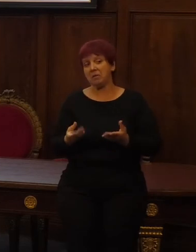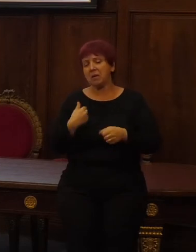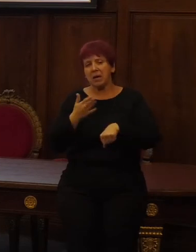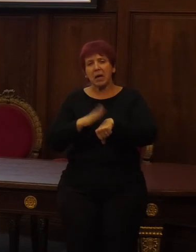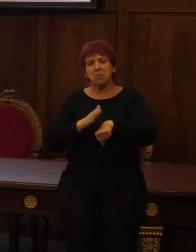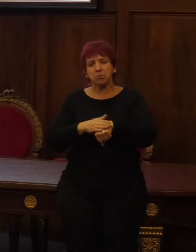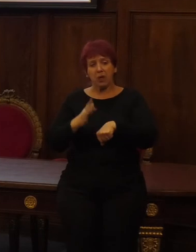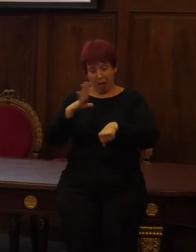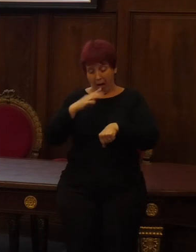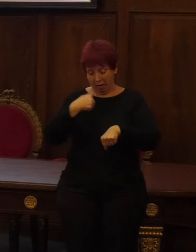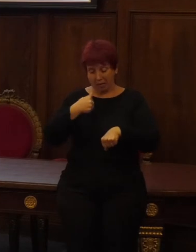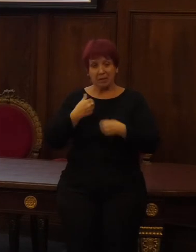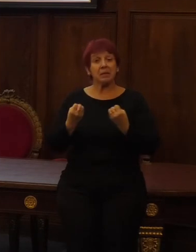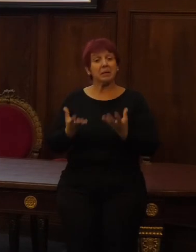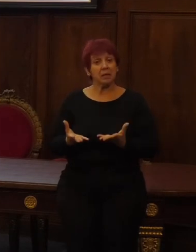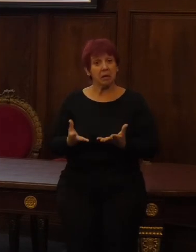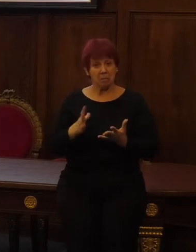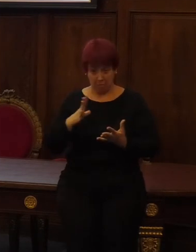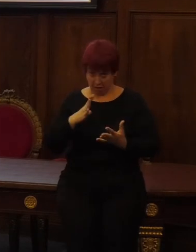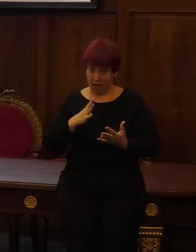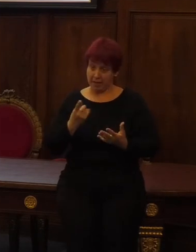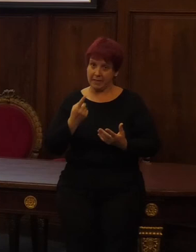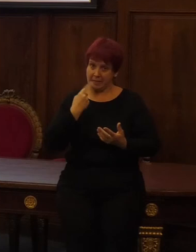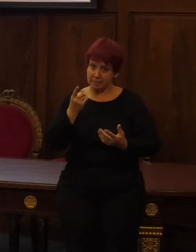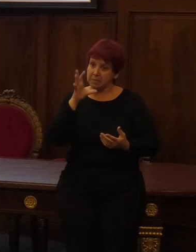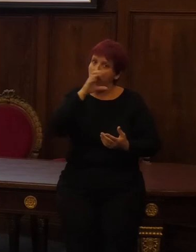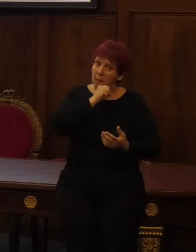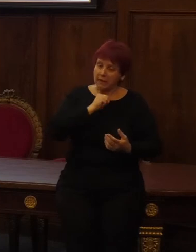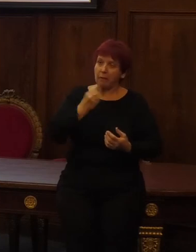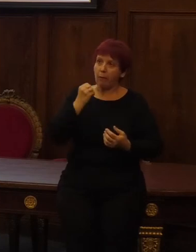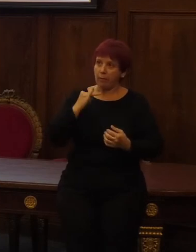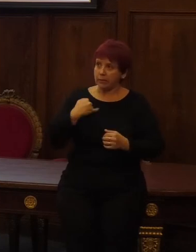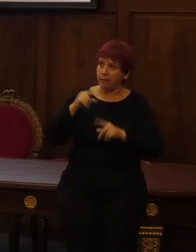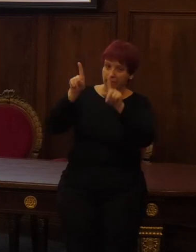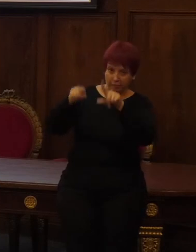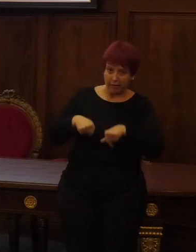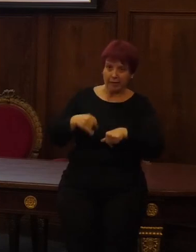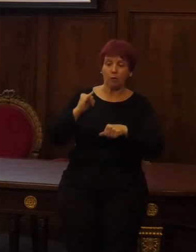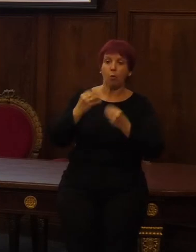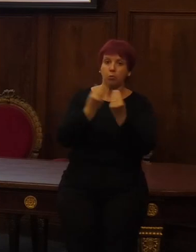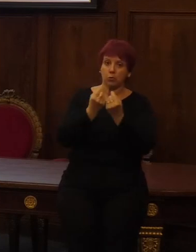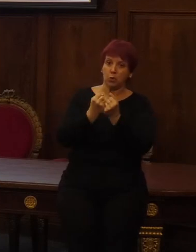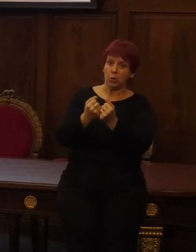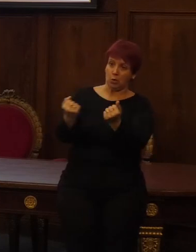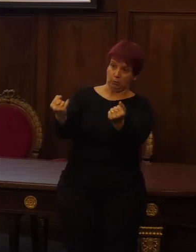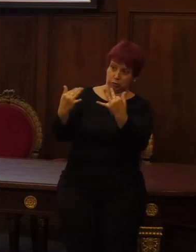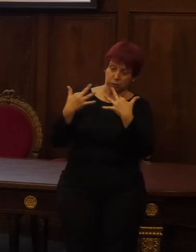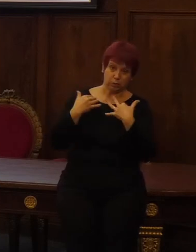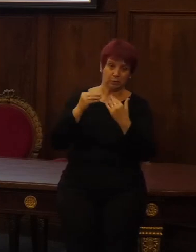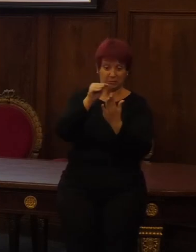¿Qué responsabilidad que tenemos? Porque hay que bancar la estacada, si esto es cierto. Hay que aguantar.